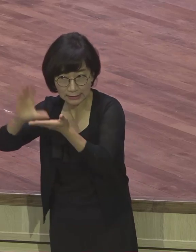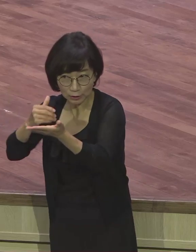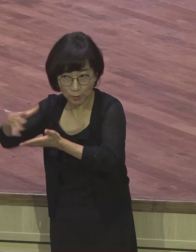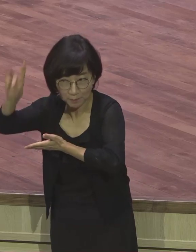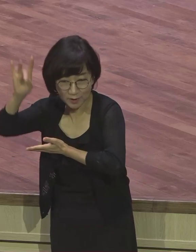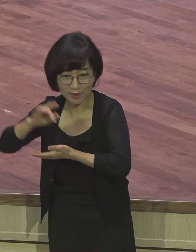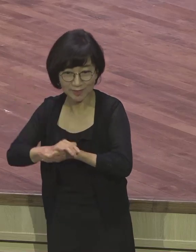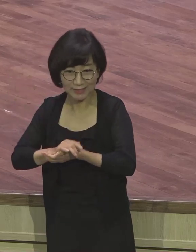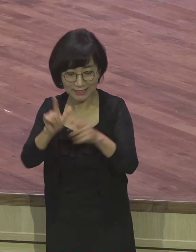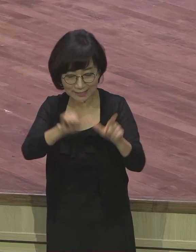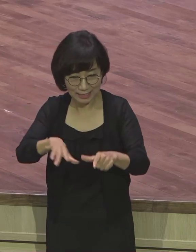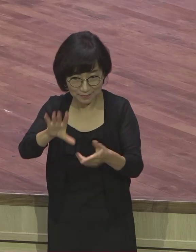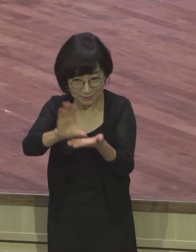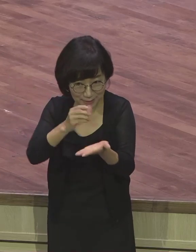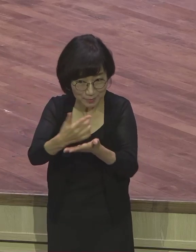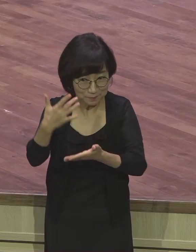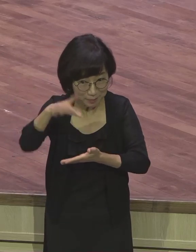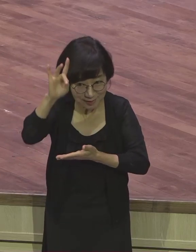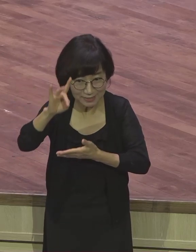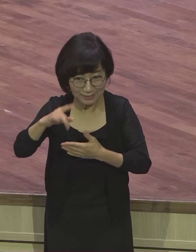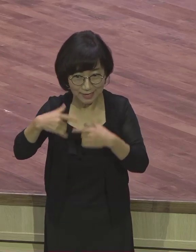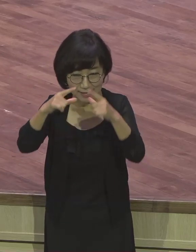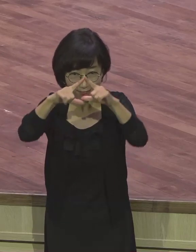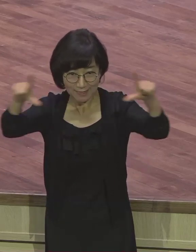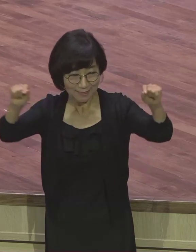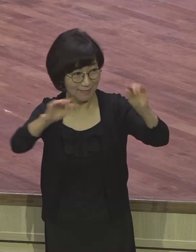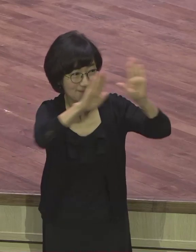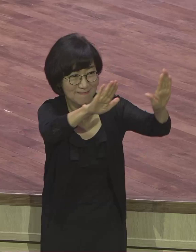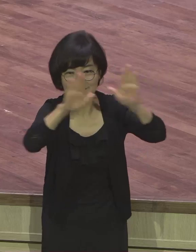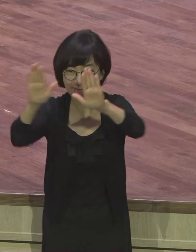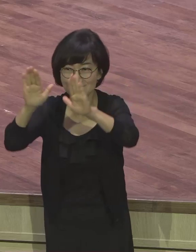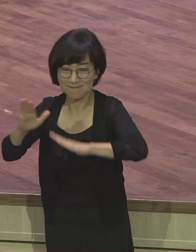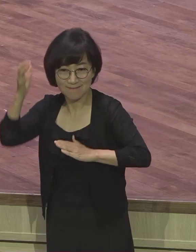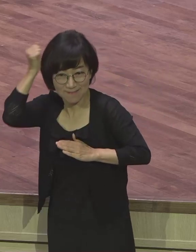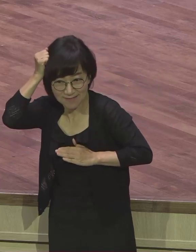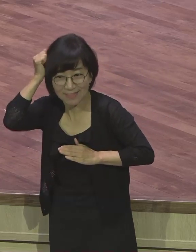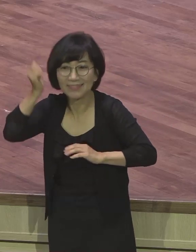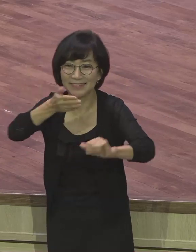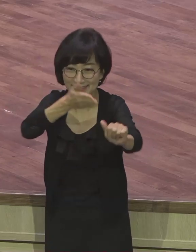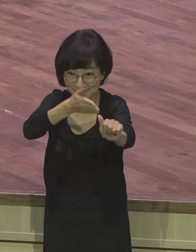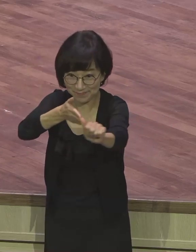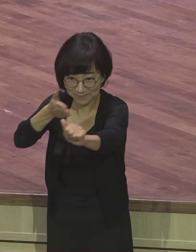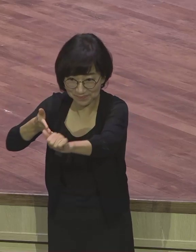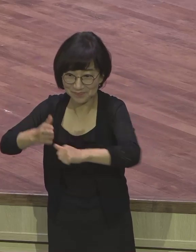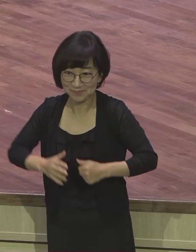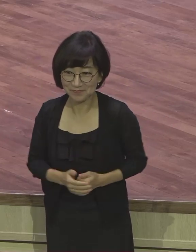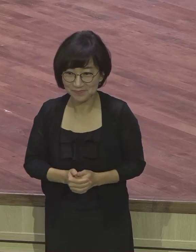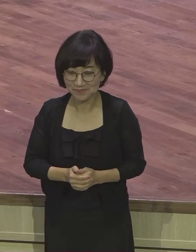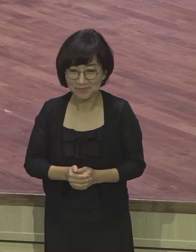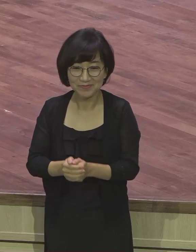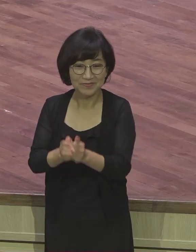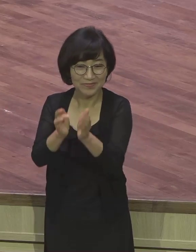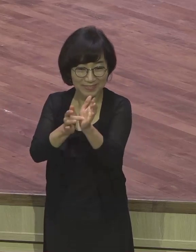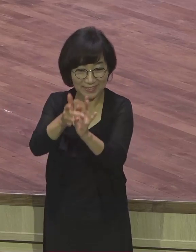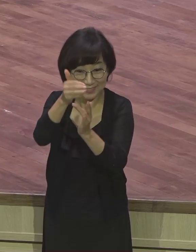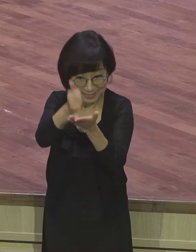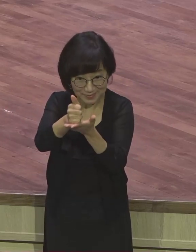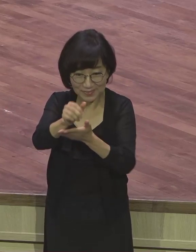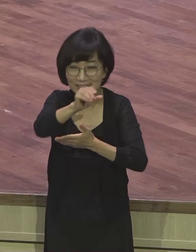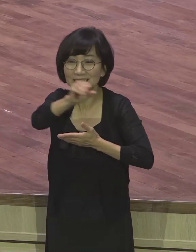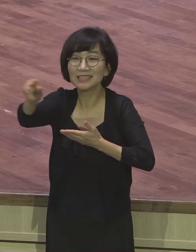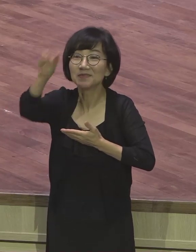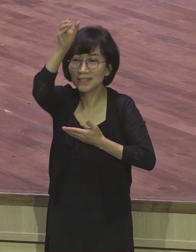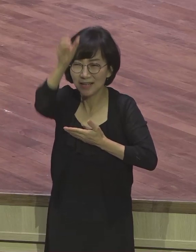모든 게 그리스도가 사는 것이다. 갈라디아 2장 1절 여러분 그대에 대해 예수님께서 십자가상에서 다 끝내시기 때문에